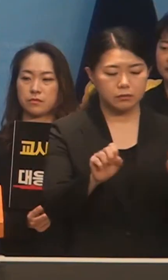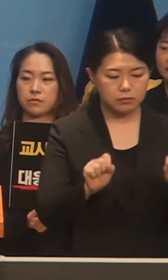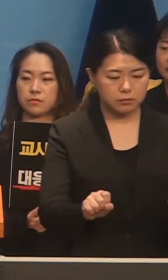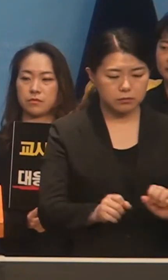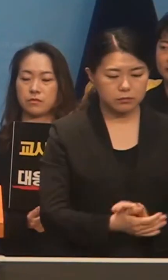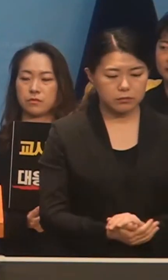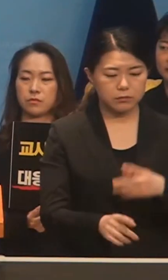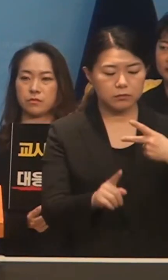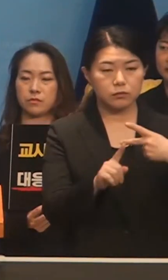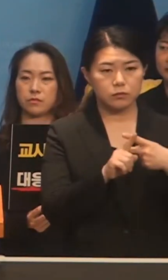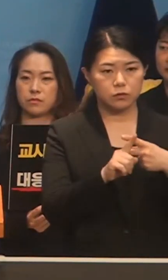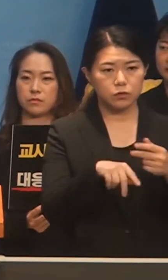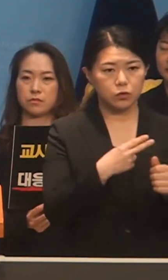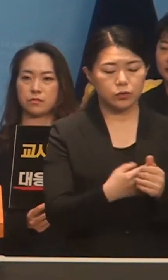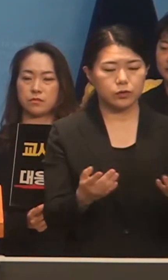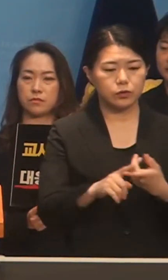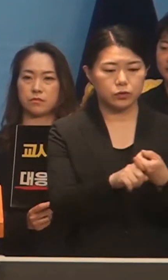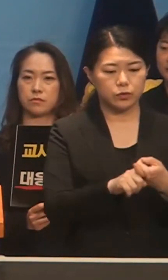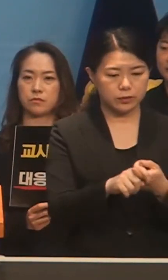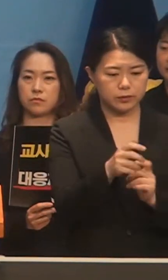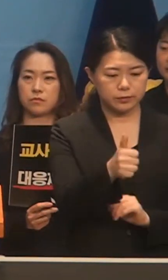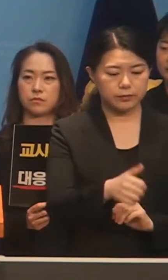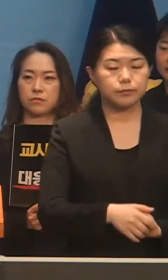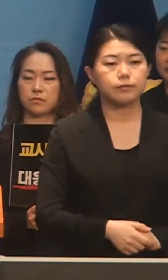안녕하세요. 중등교사노조 연장 원주연입니다.